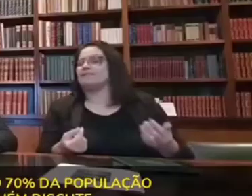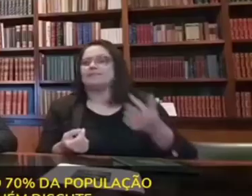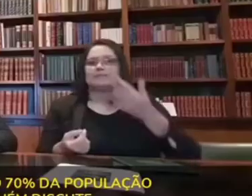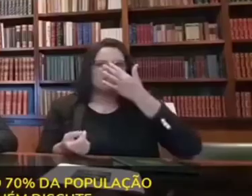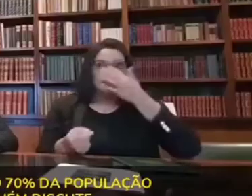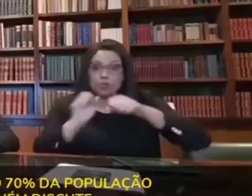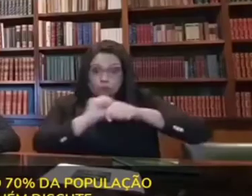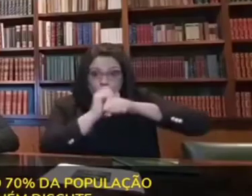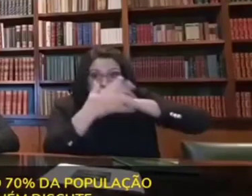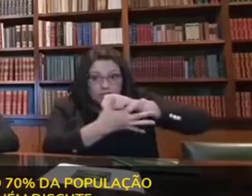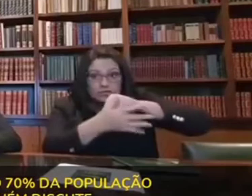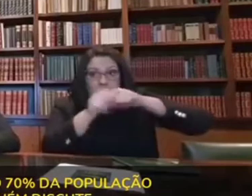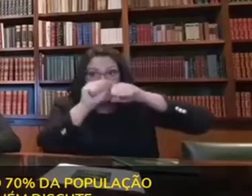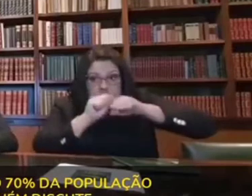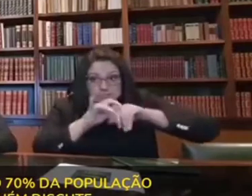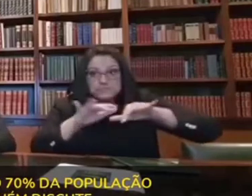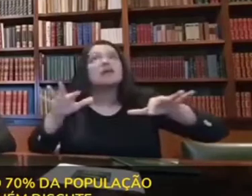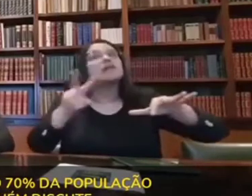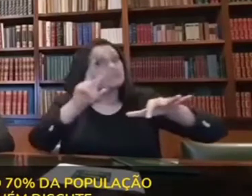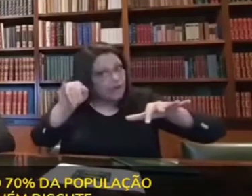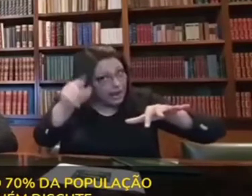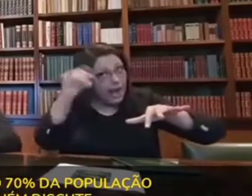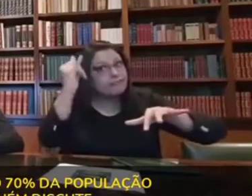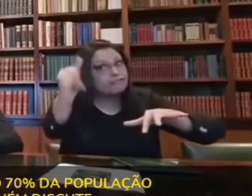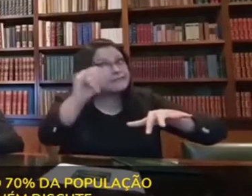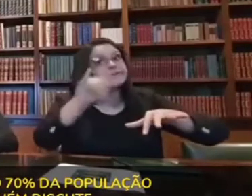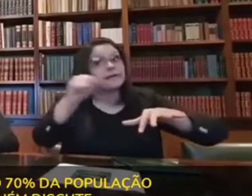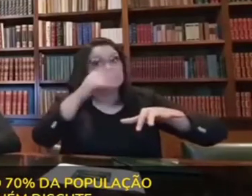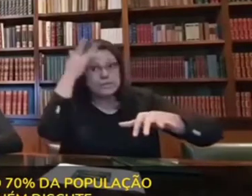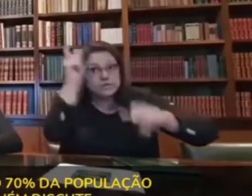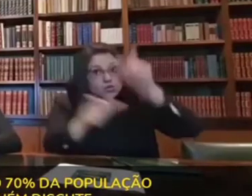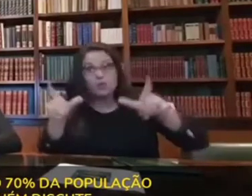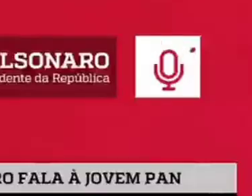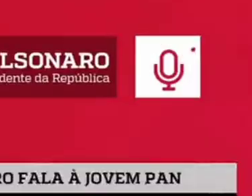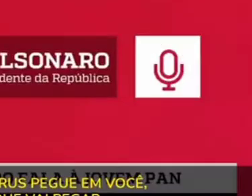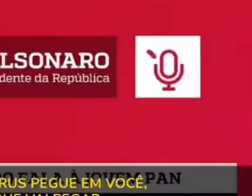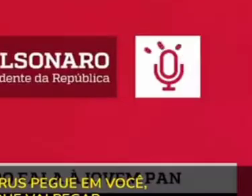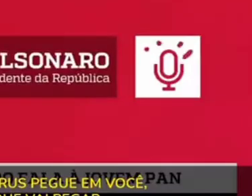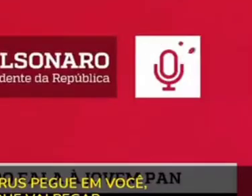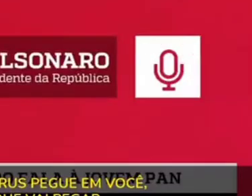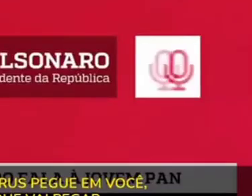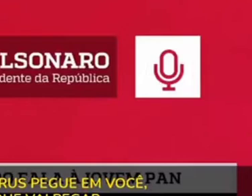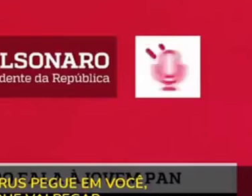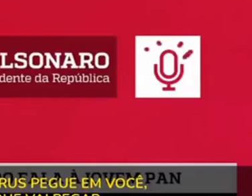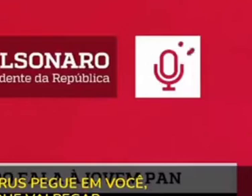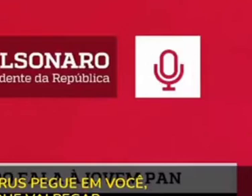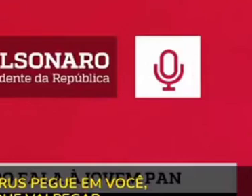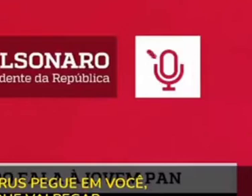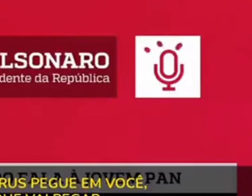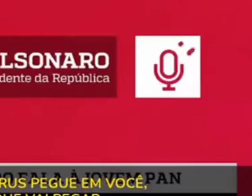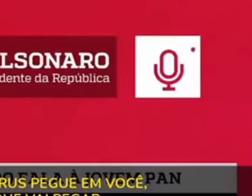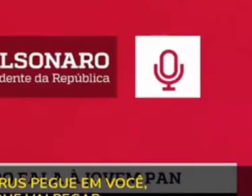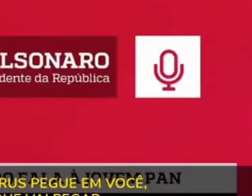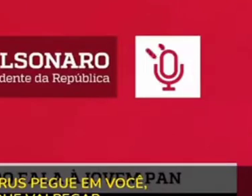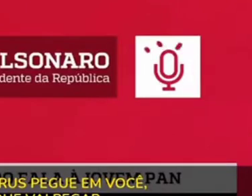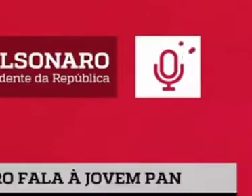O vírus vai atingir no mínimo 70% da população. Isso é fato, isso ninguém discute. Você está atrasando que o vírus pegue em você, porque não